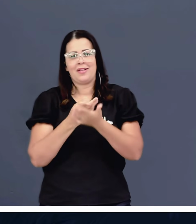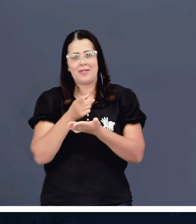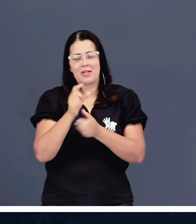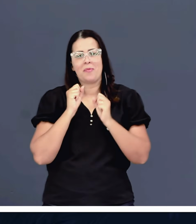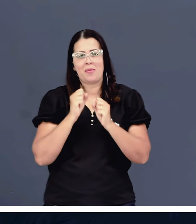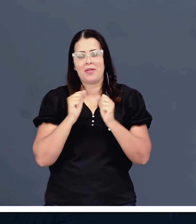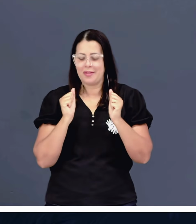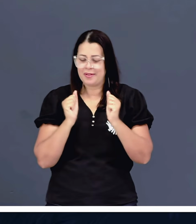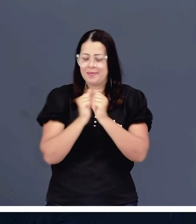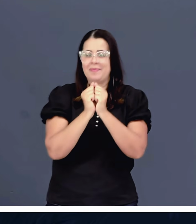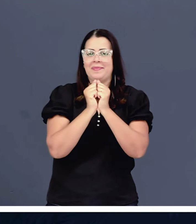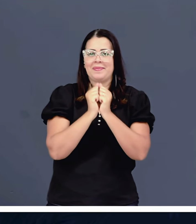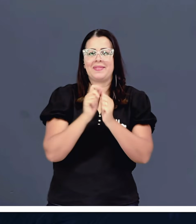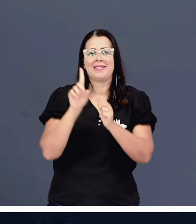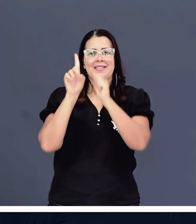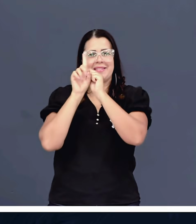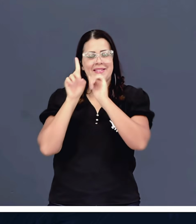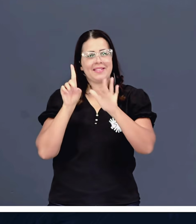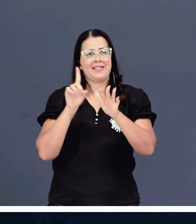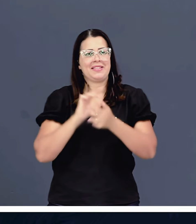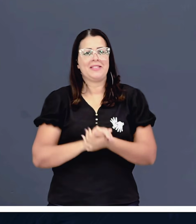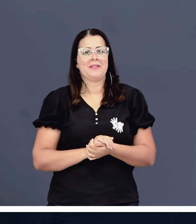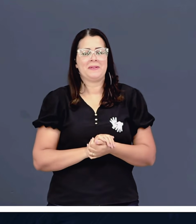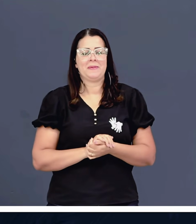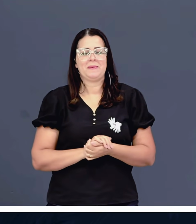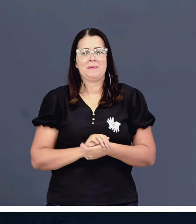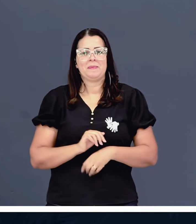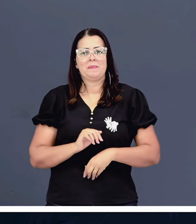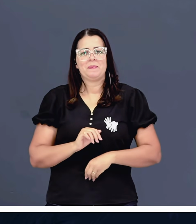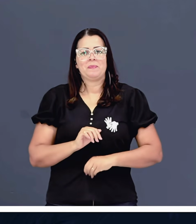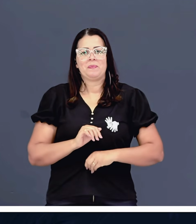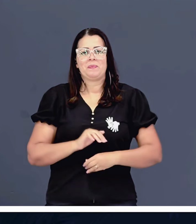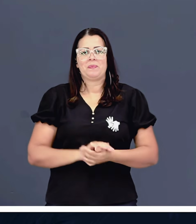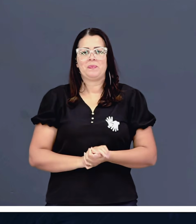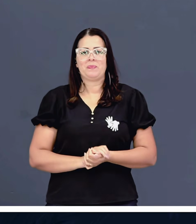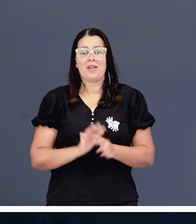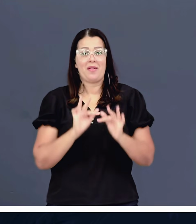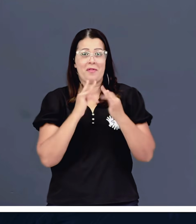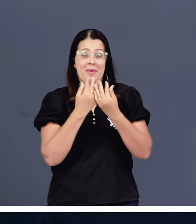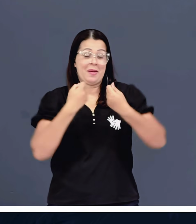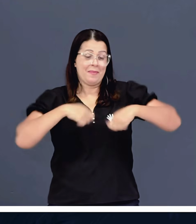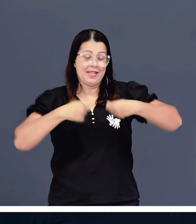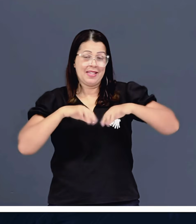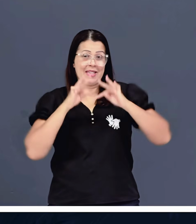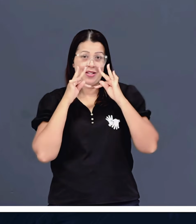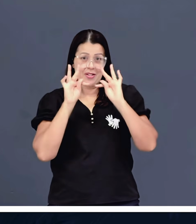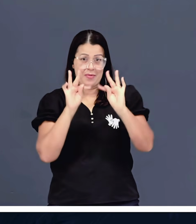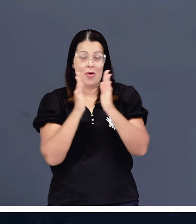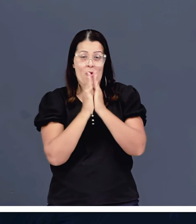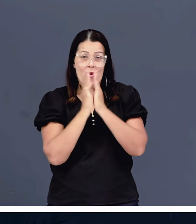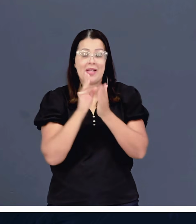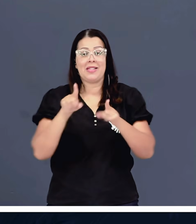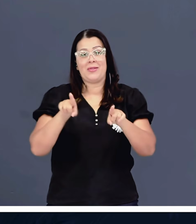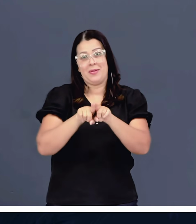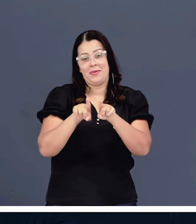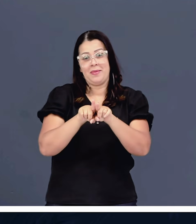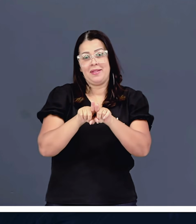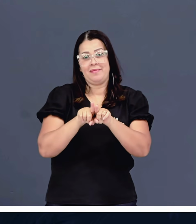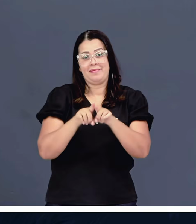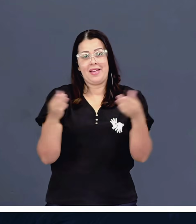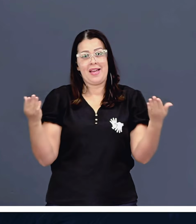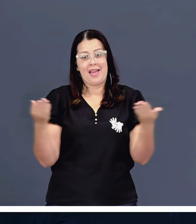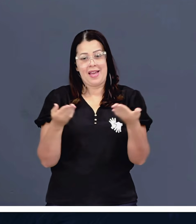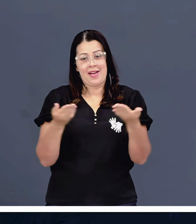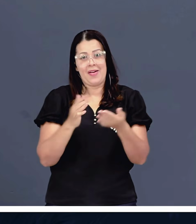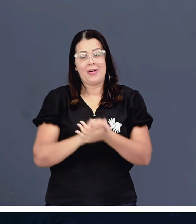podem estar perto. Que Deus os abençoe. E os pais precisam de vocês e da oração de vocês. Nós vamos